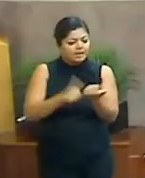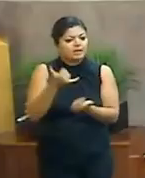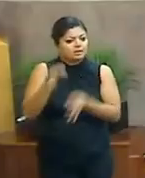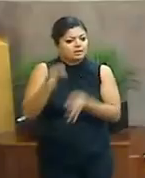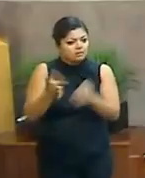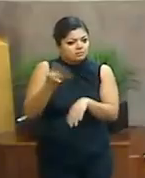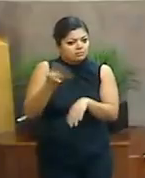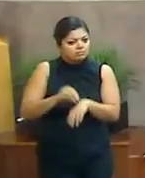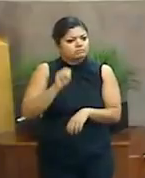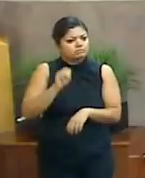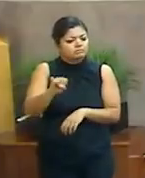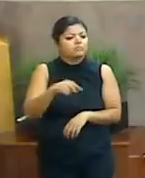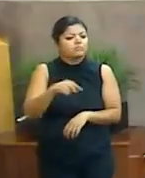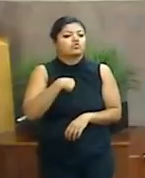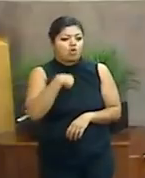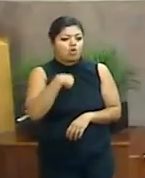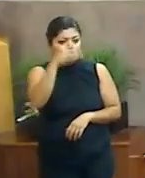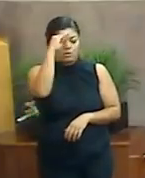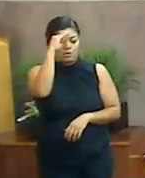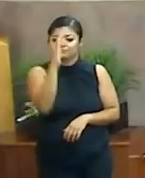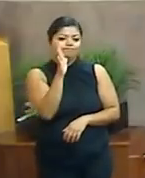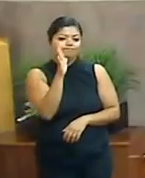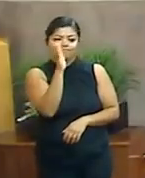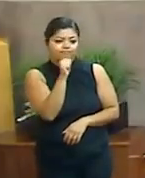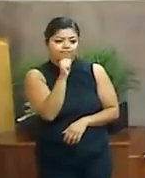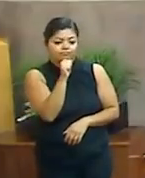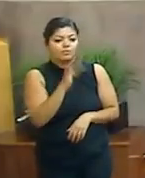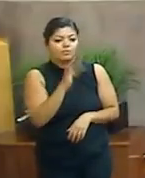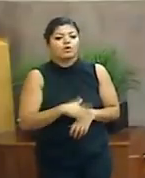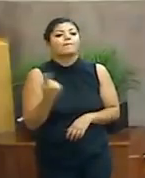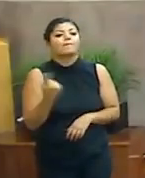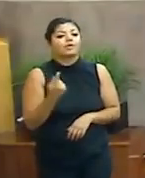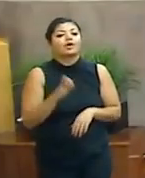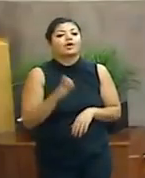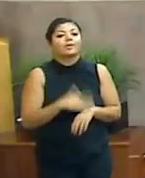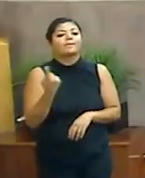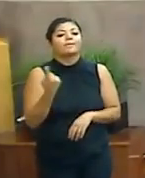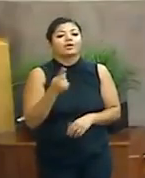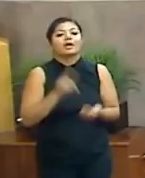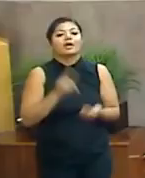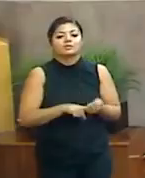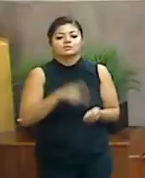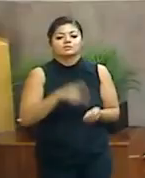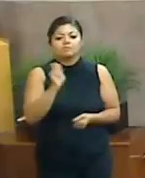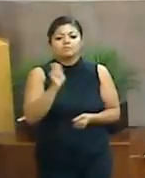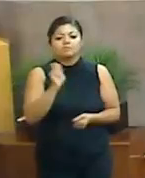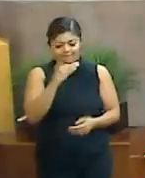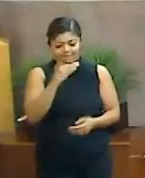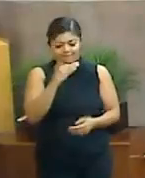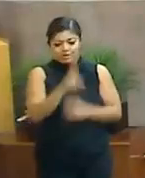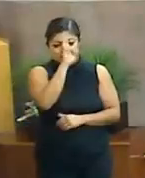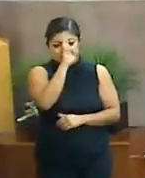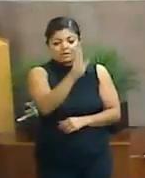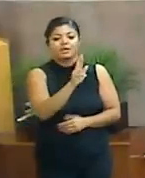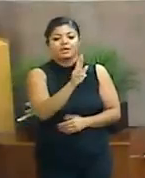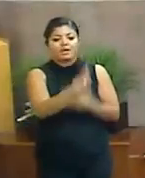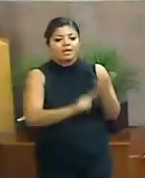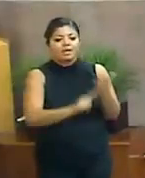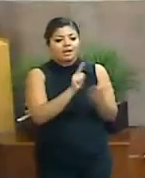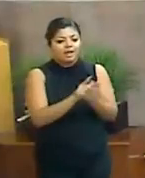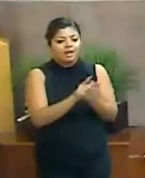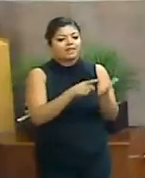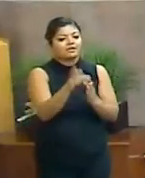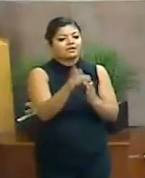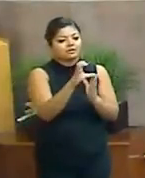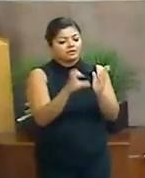otorgada aunque yo considero que no es posible pues ello atenta directamente contra el principio de legalidad y derechos constitucionales contemplados por los